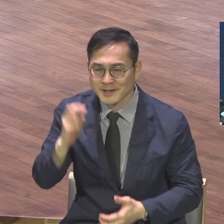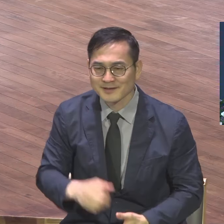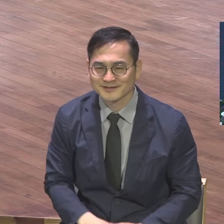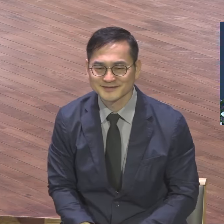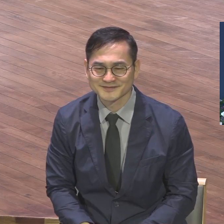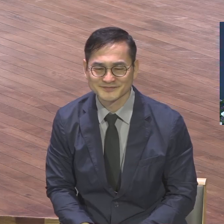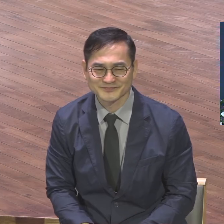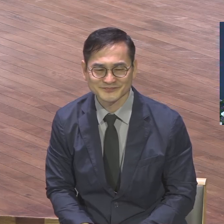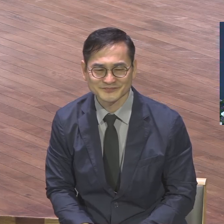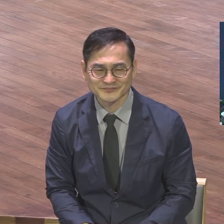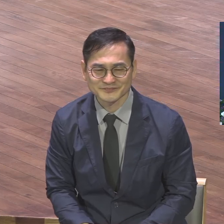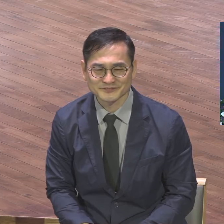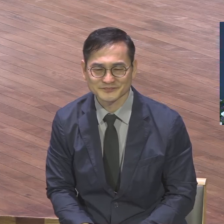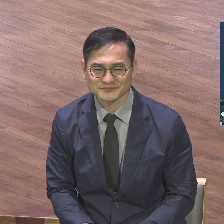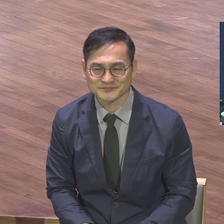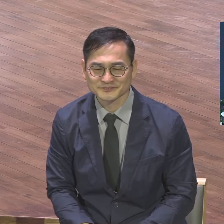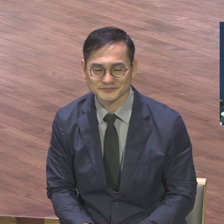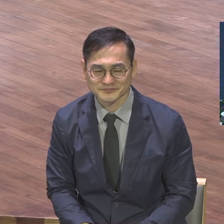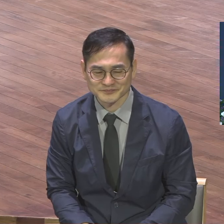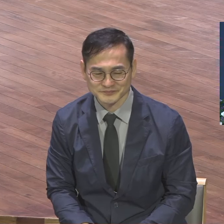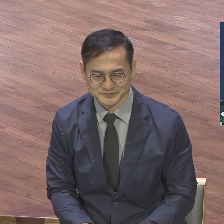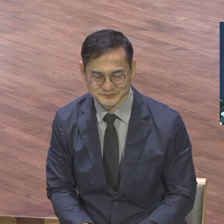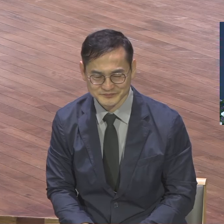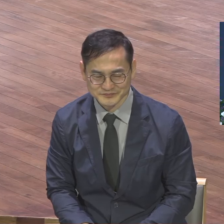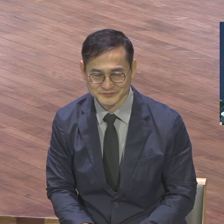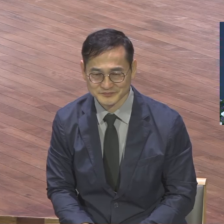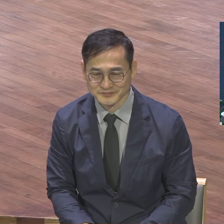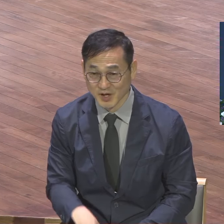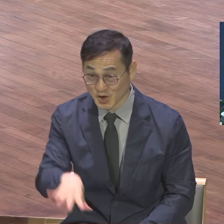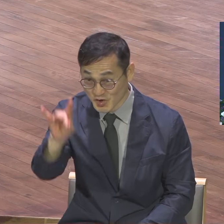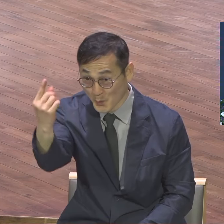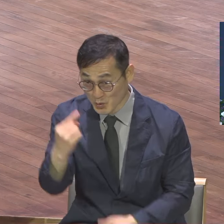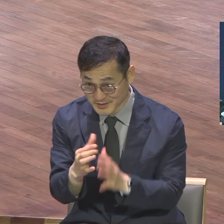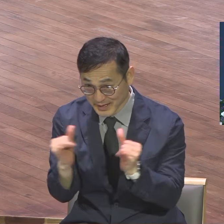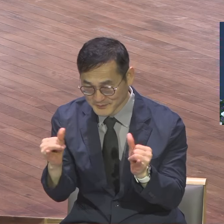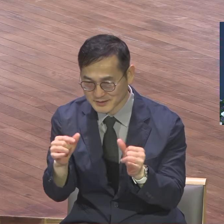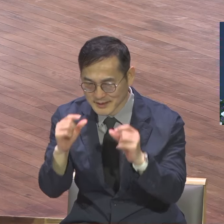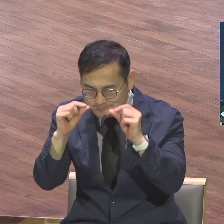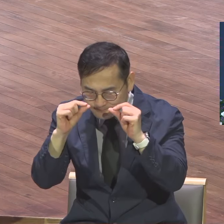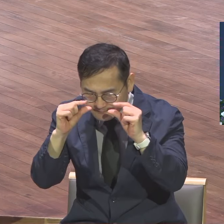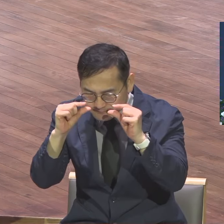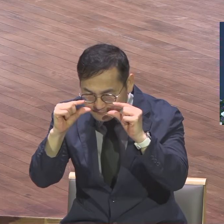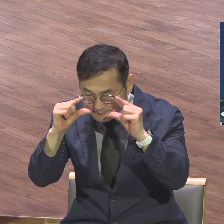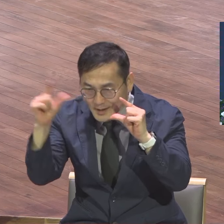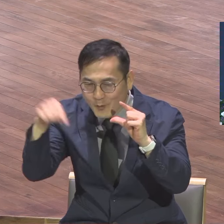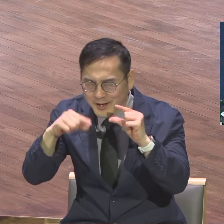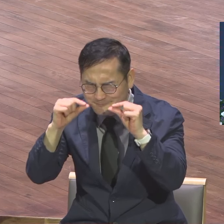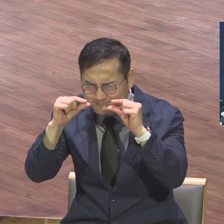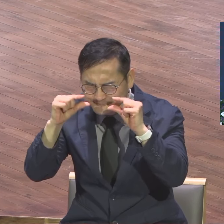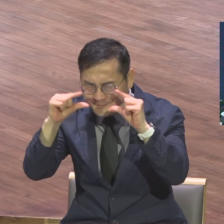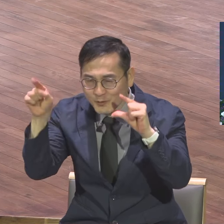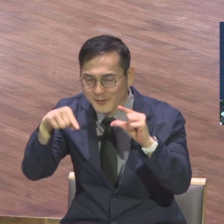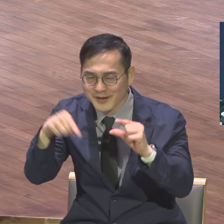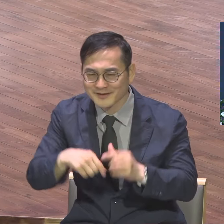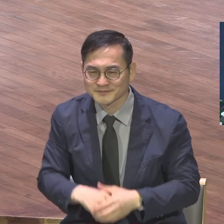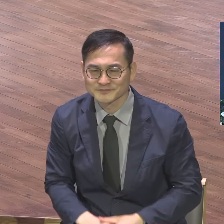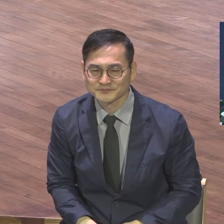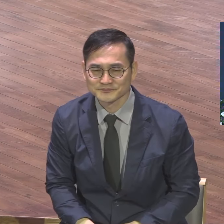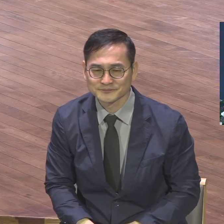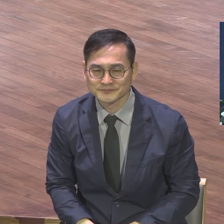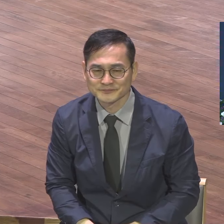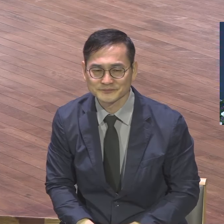자, 오늘 이날 이후로 조금씩 조금씩 알게 될 거예요. 자, 오늘 말씀 제목이 뭐예요? 대속물로